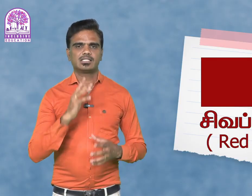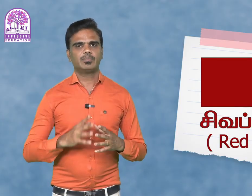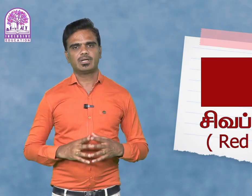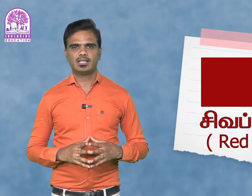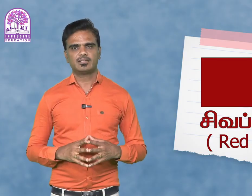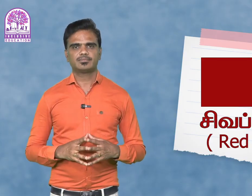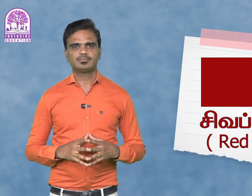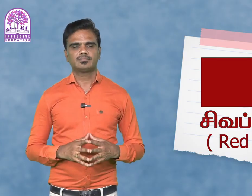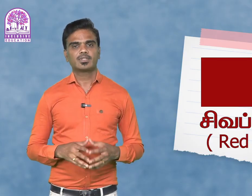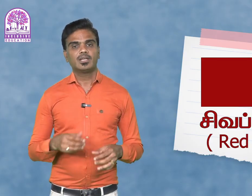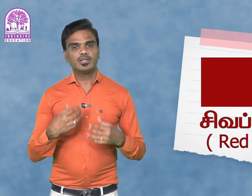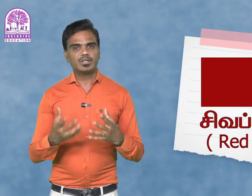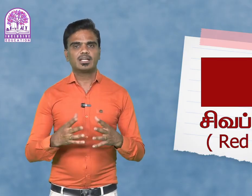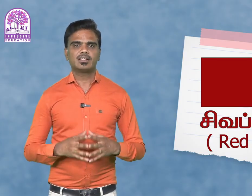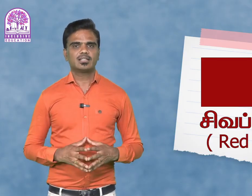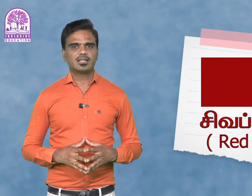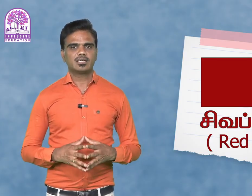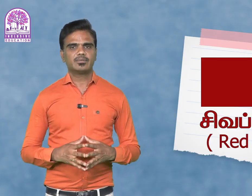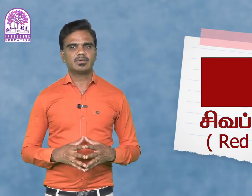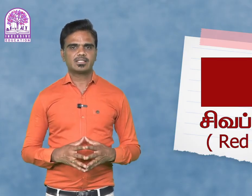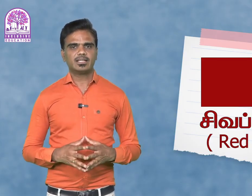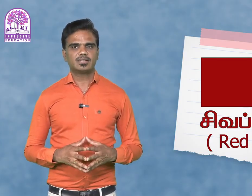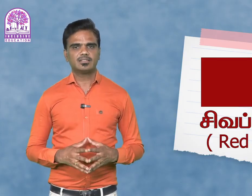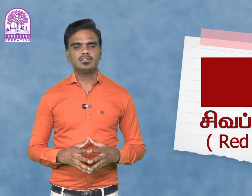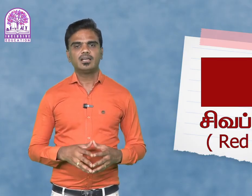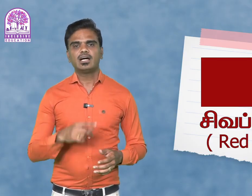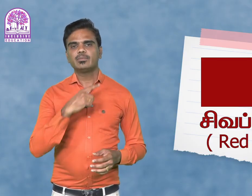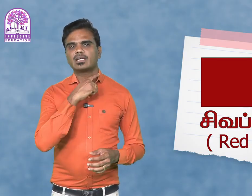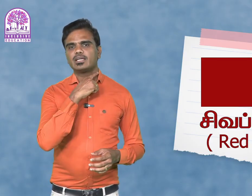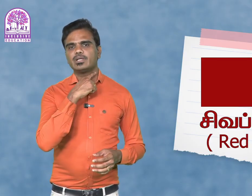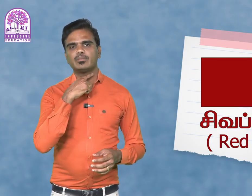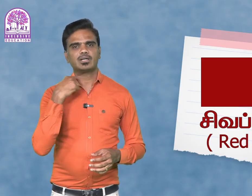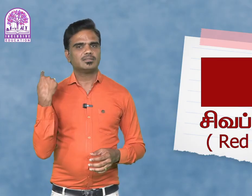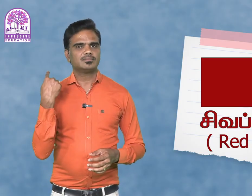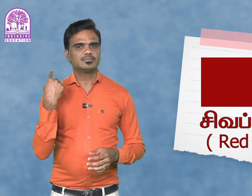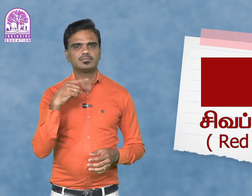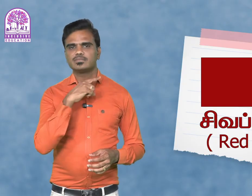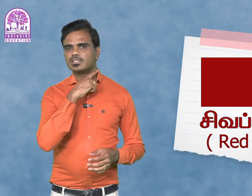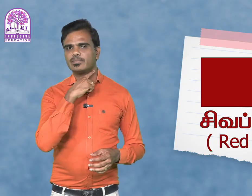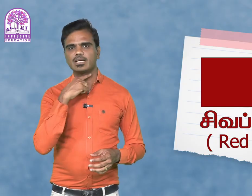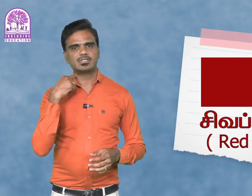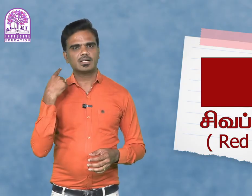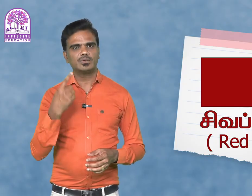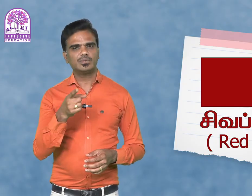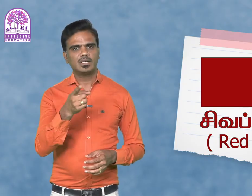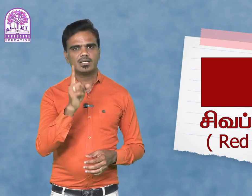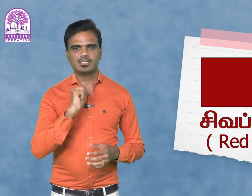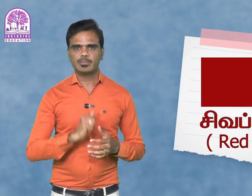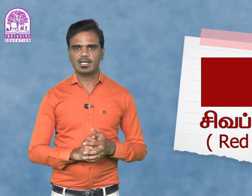சிகப்பு கலர். இன்னும் 2 கலர் அதுக்கான சைன் இருக்குது. அதை பாருங்களேன், இப்படி காமிப்பாங்க. இப்படி காமிச்சிங்கனாலும் சிகப்பு கலர்